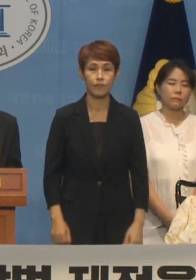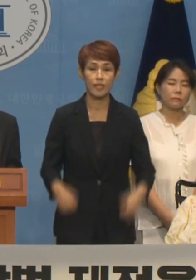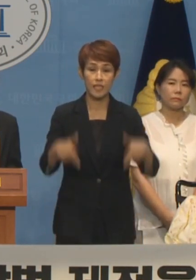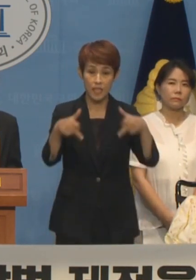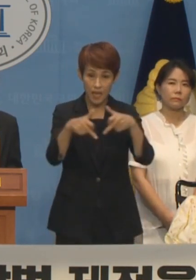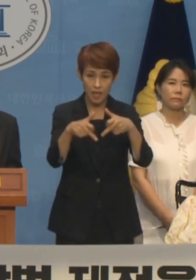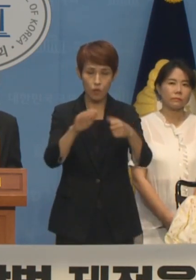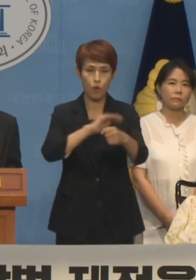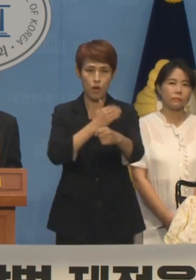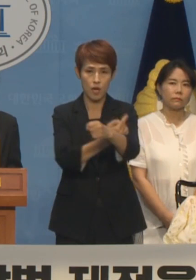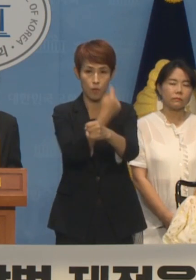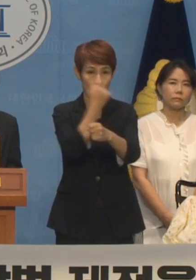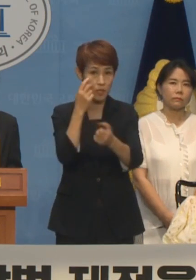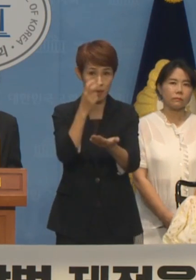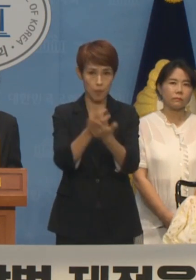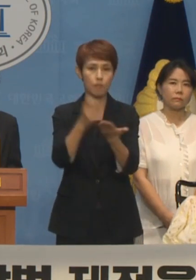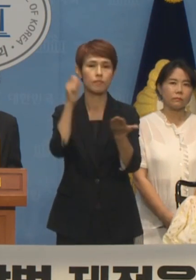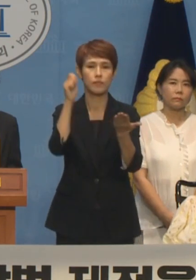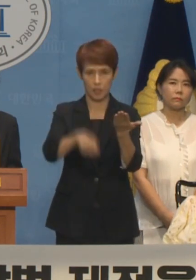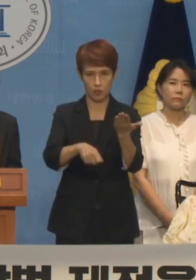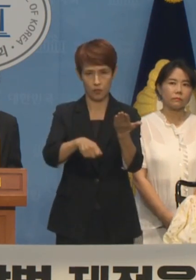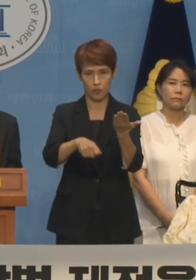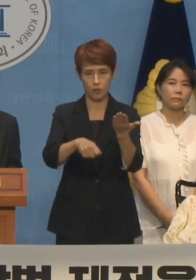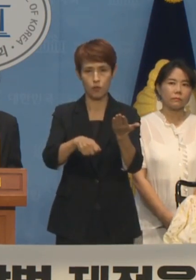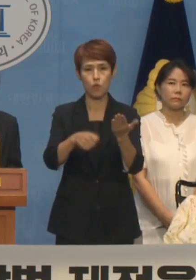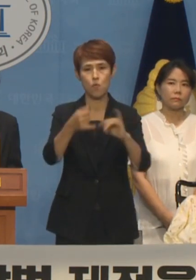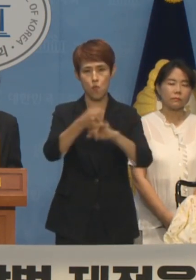장애인 권리보장법 제정입니다.